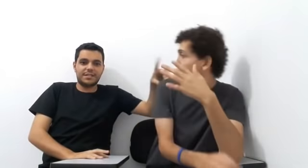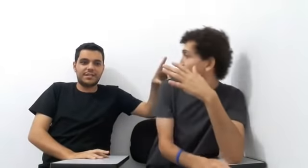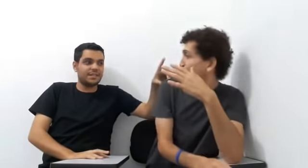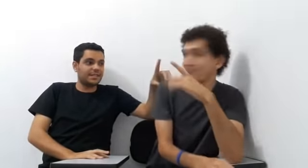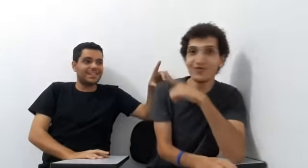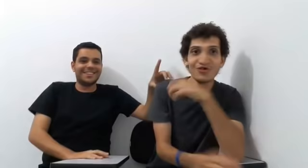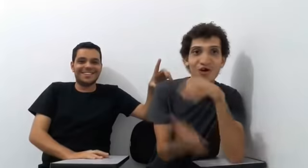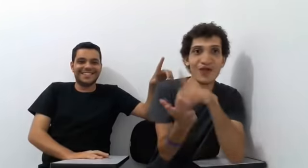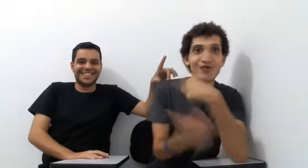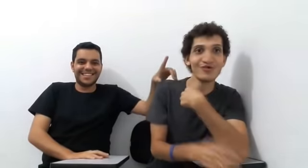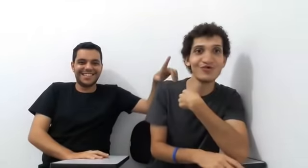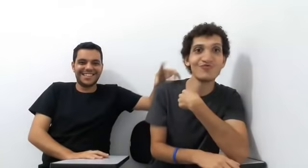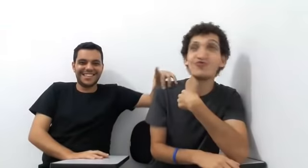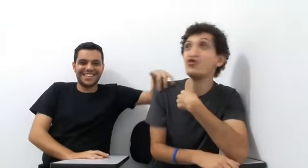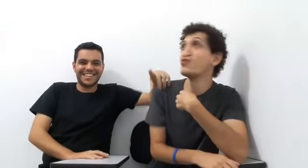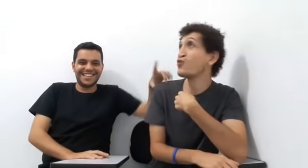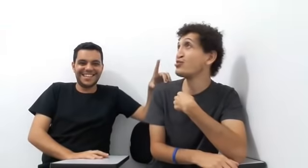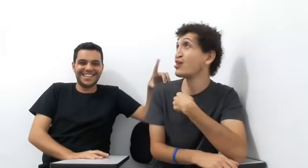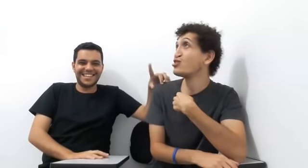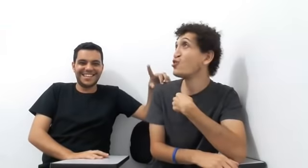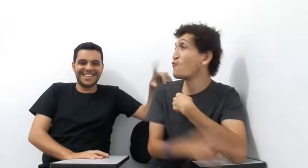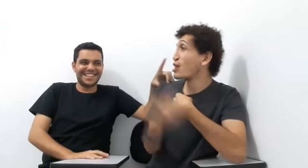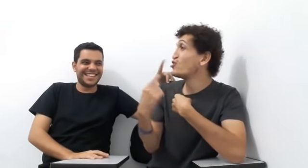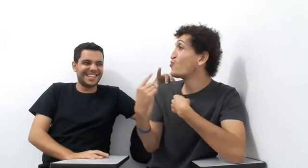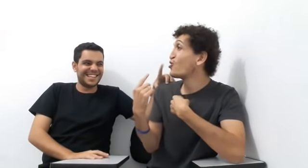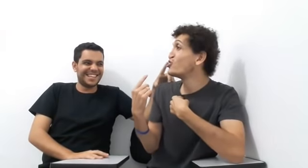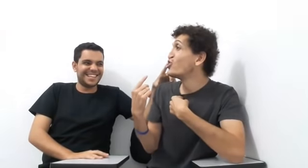Deus, eu falei dinossauro.